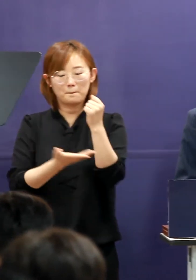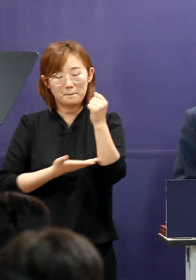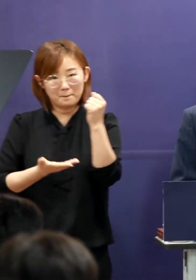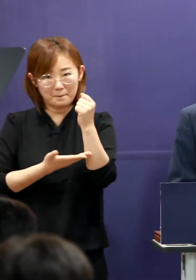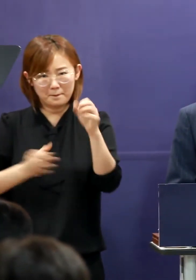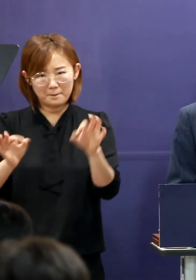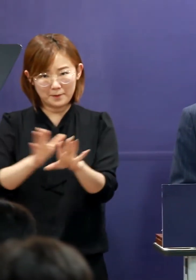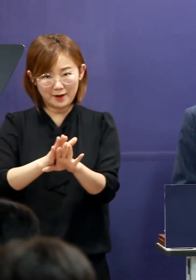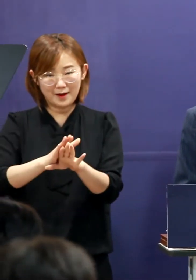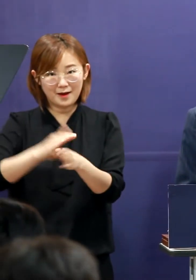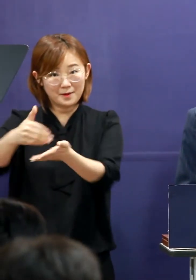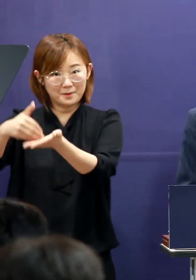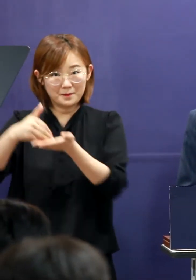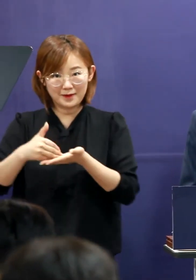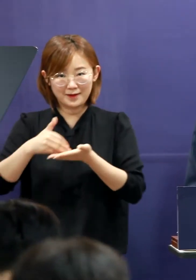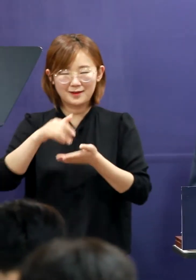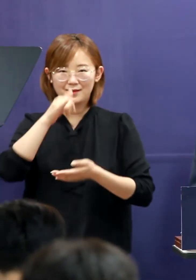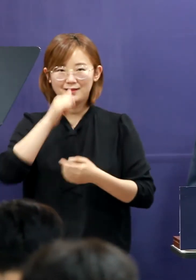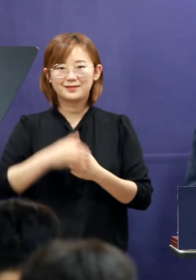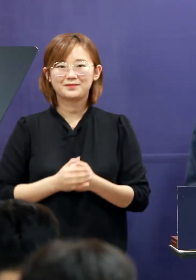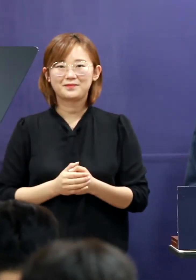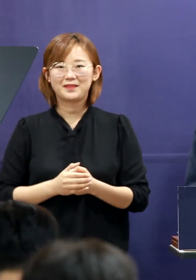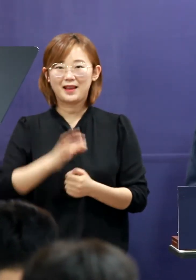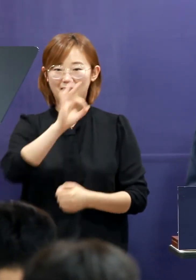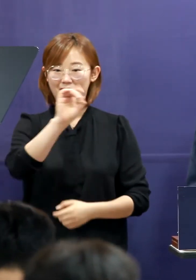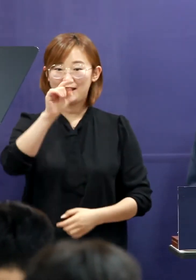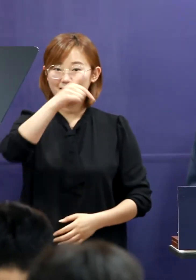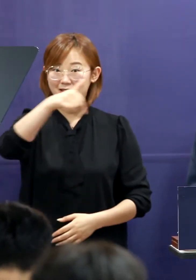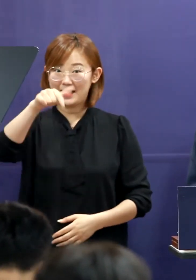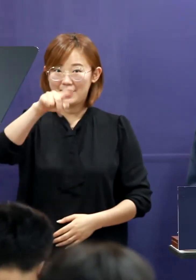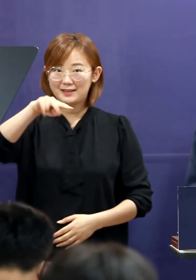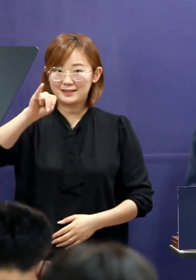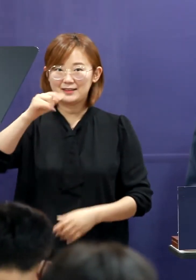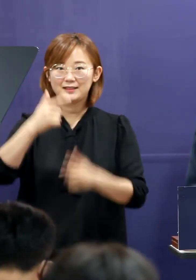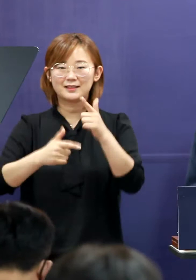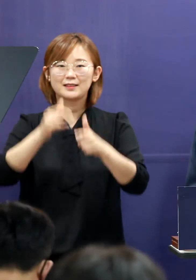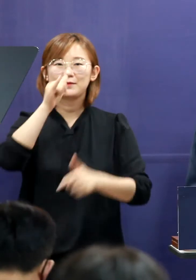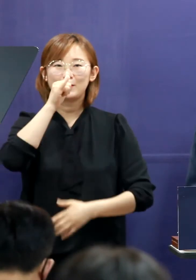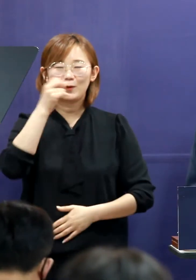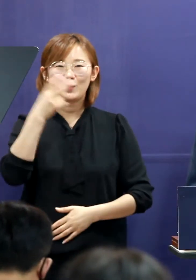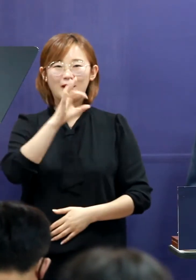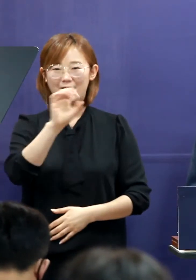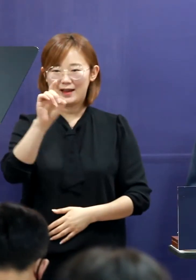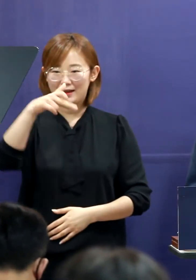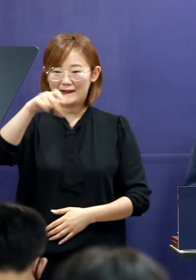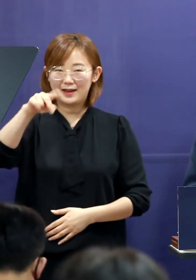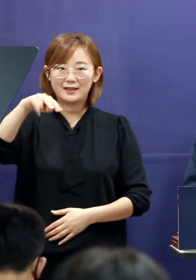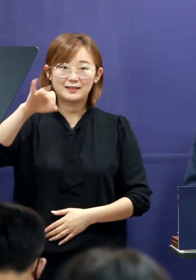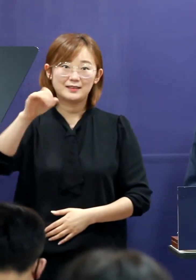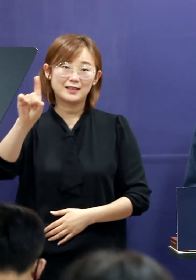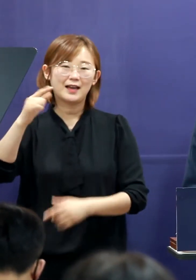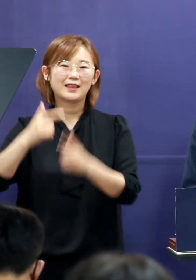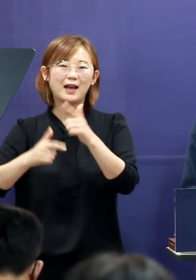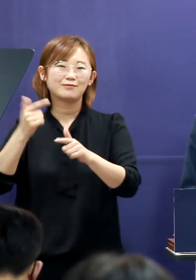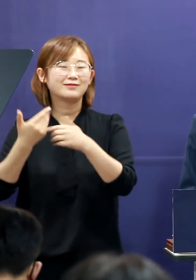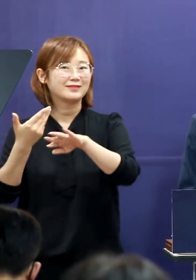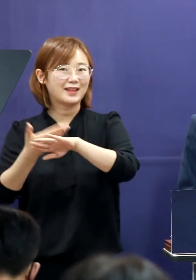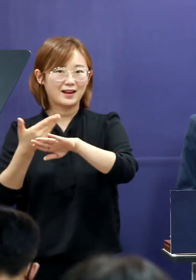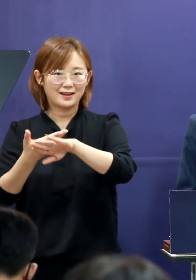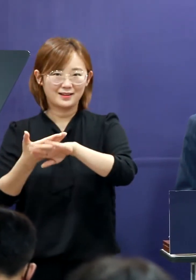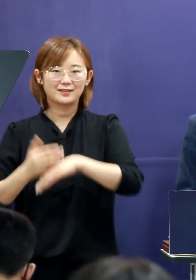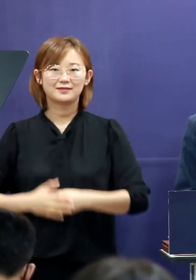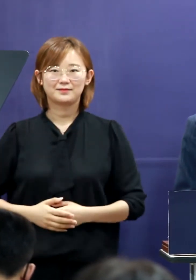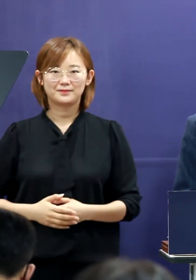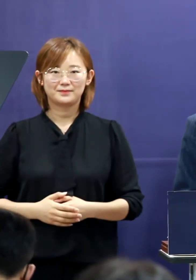아마 아카시 나무가 있고 아카시아 나무가 있더라고요. 지금 아카시아 나무라고 말씀을 하셨는데 지금